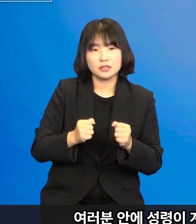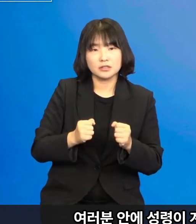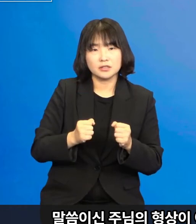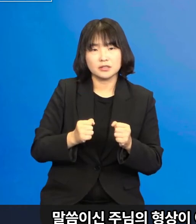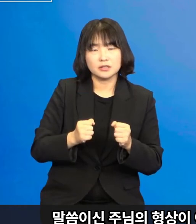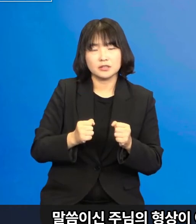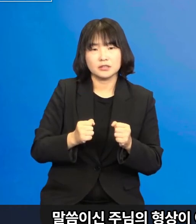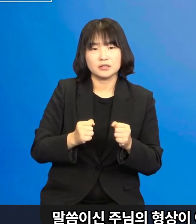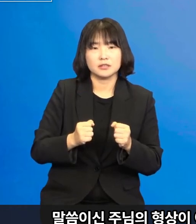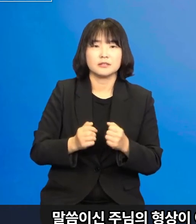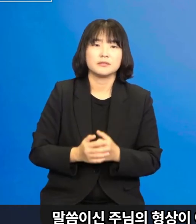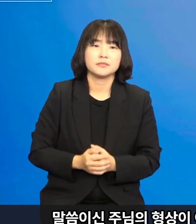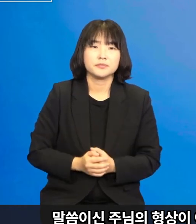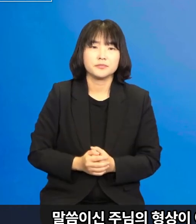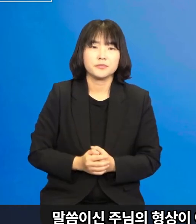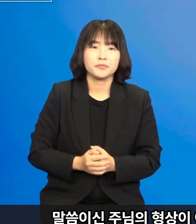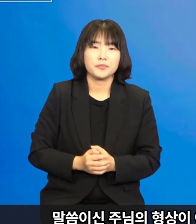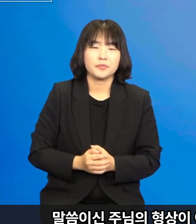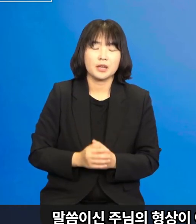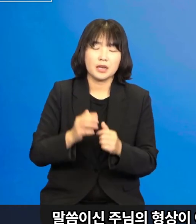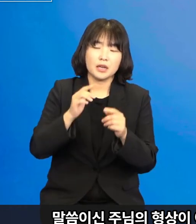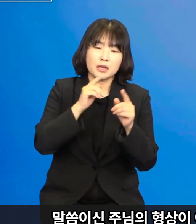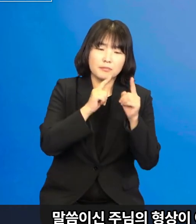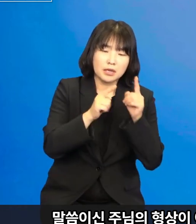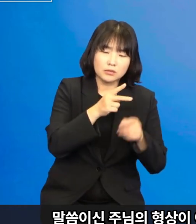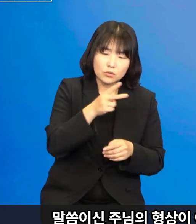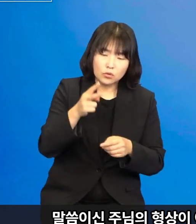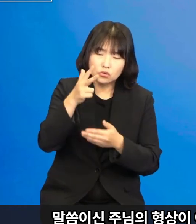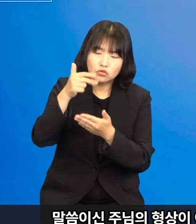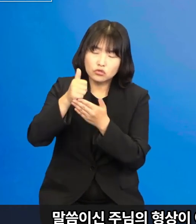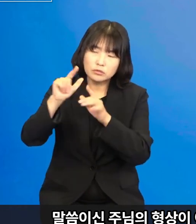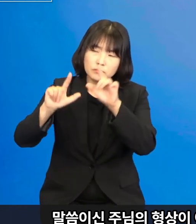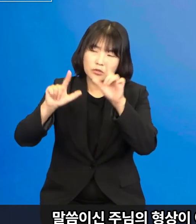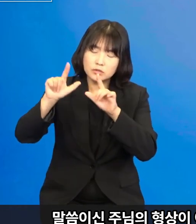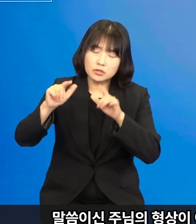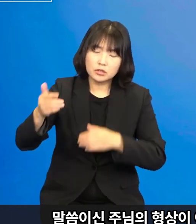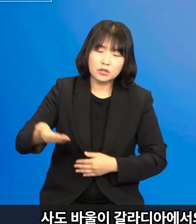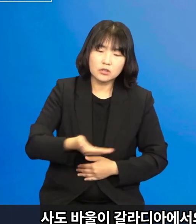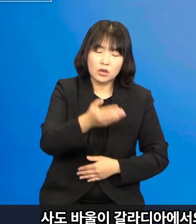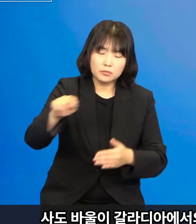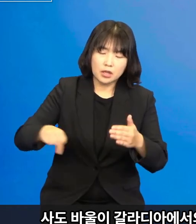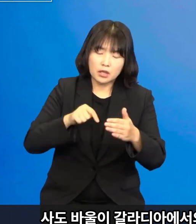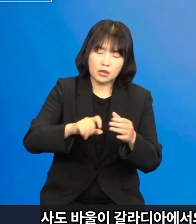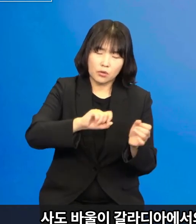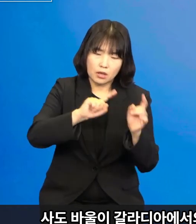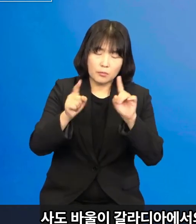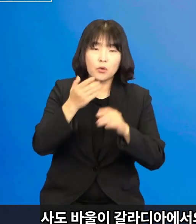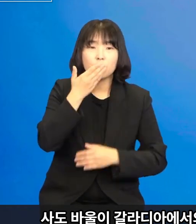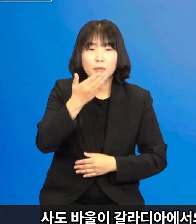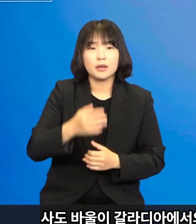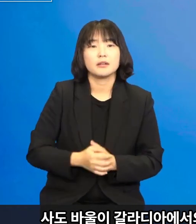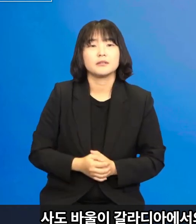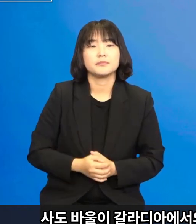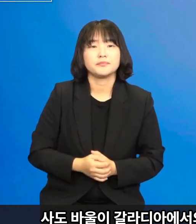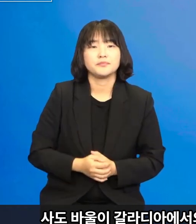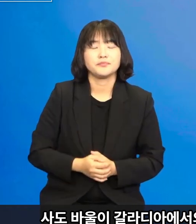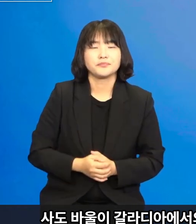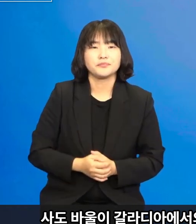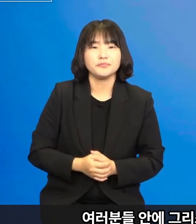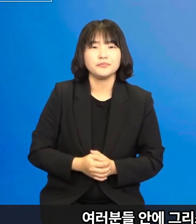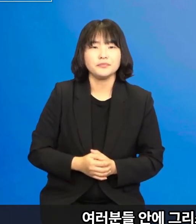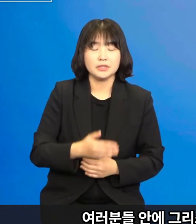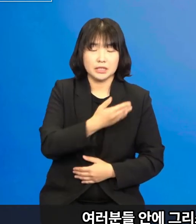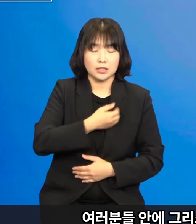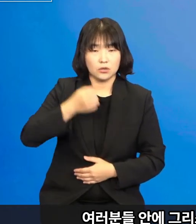말미암아 말씀이신 주님의 형상이 여러분들 안에 회복이 되는 거예요. 사도 바울이 갈라디아서의 목회 목적을 이렇게